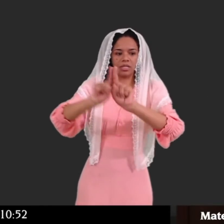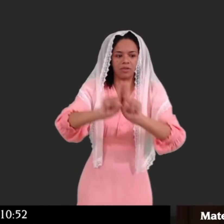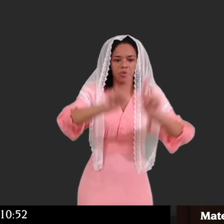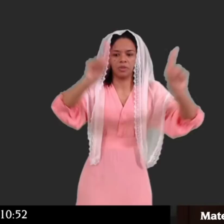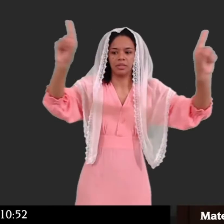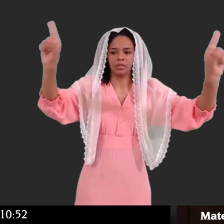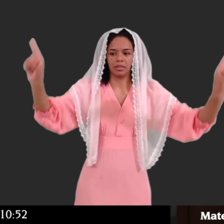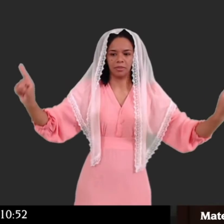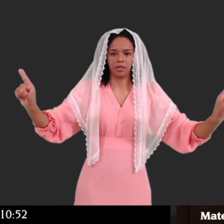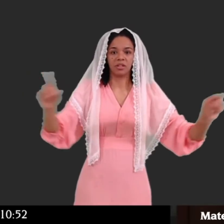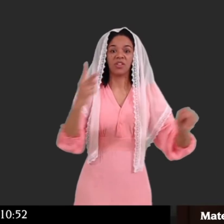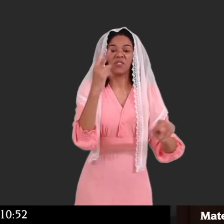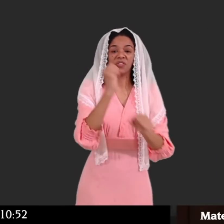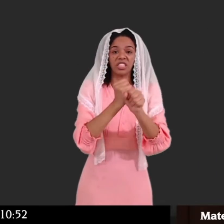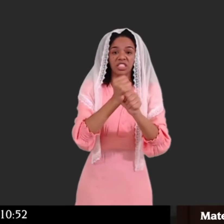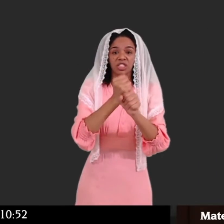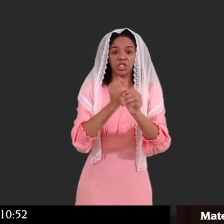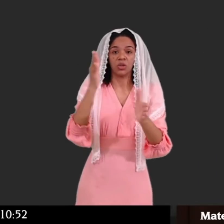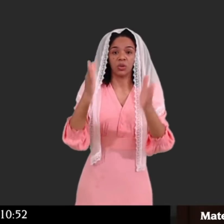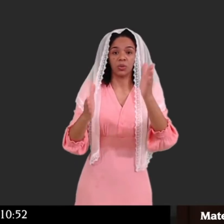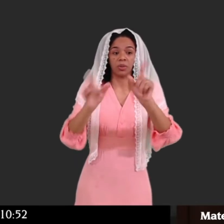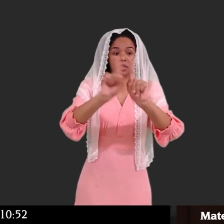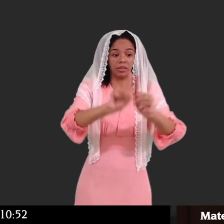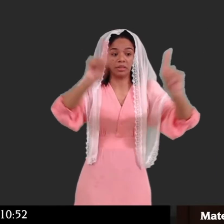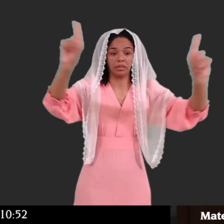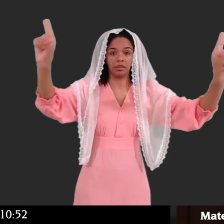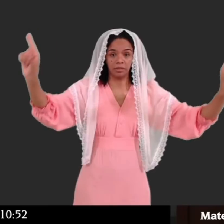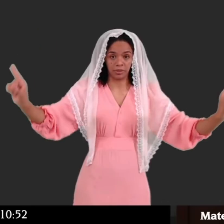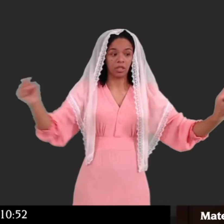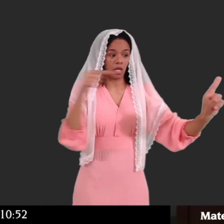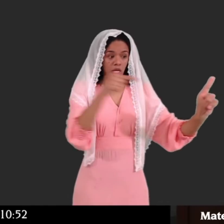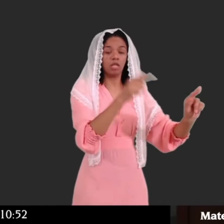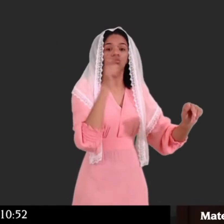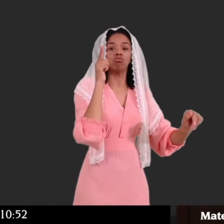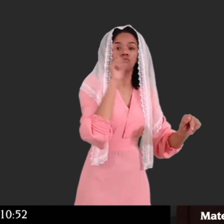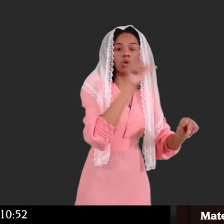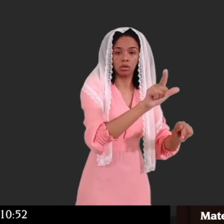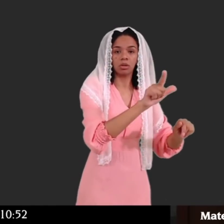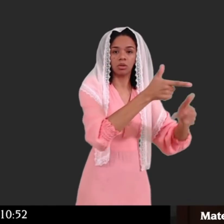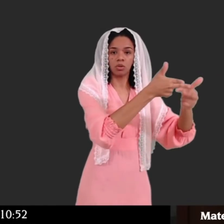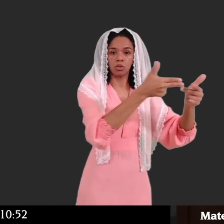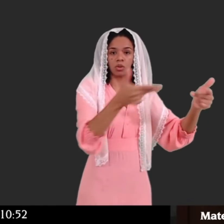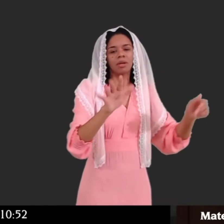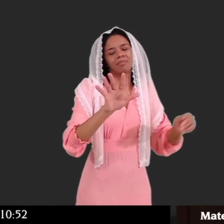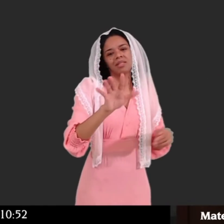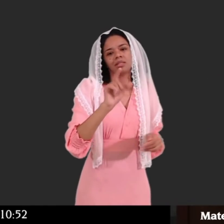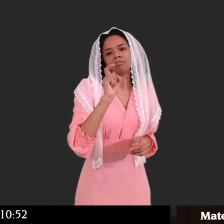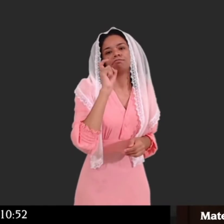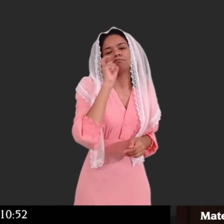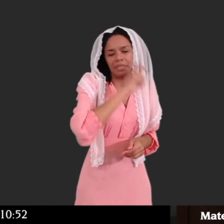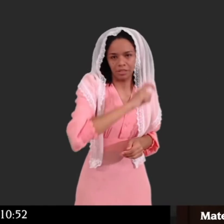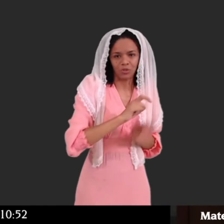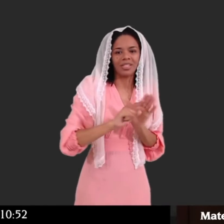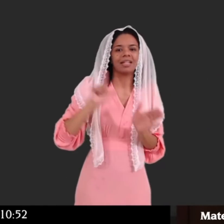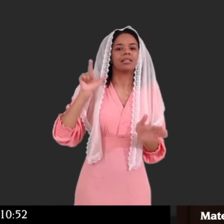20 anos exilado, porque ele conseguiu conquistar o que era dele por promessa, por intermédio da mentira, elaborada pela sua